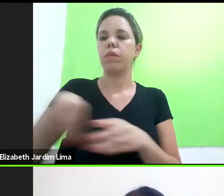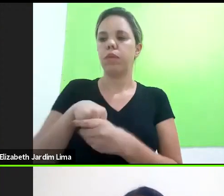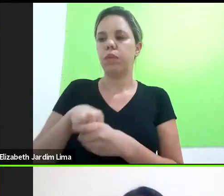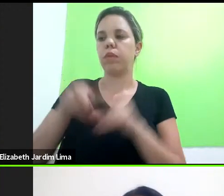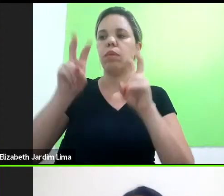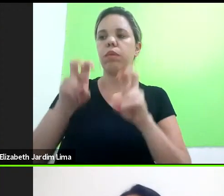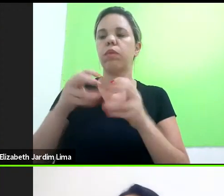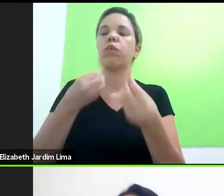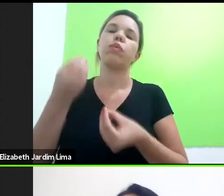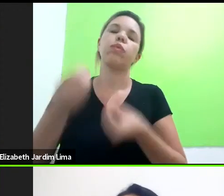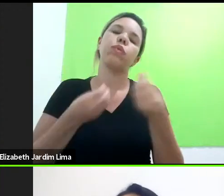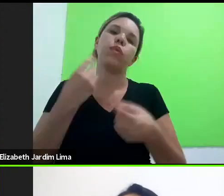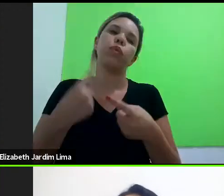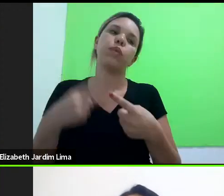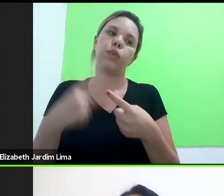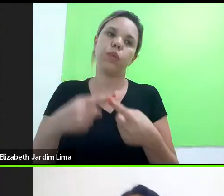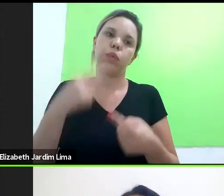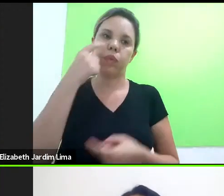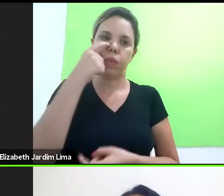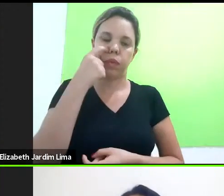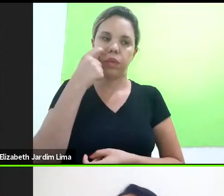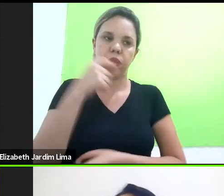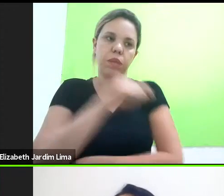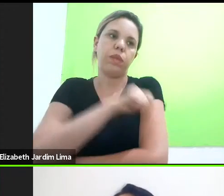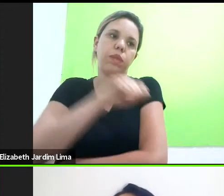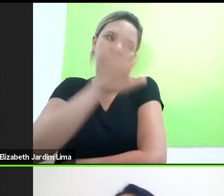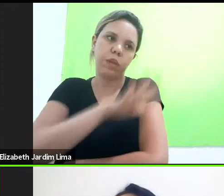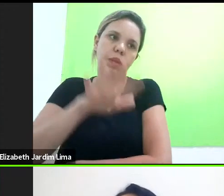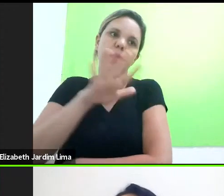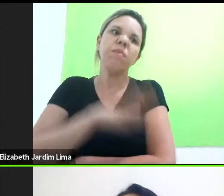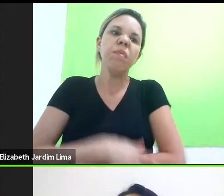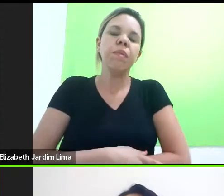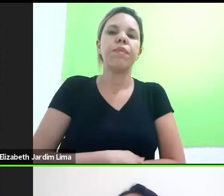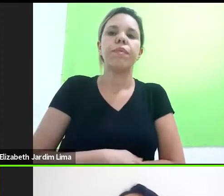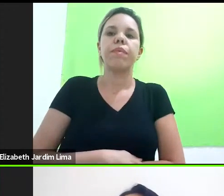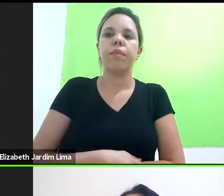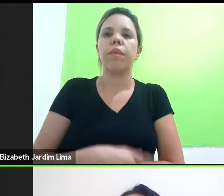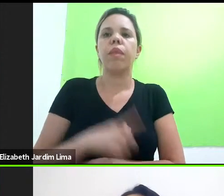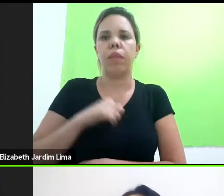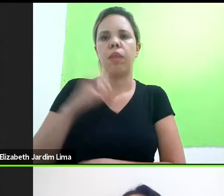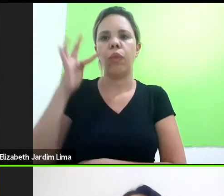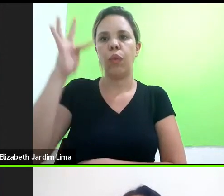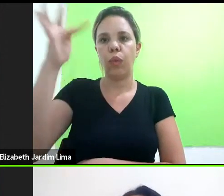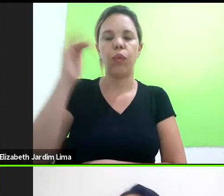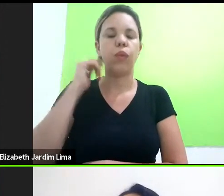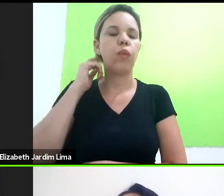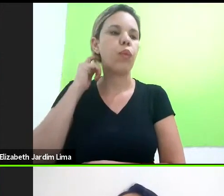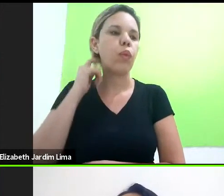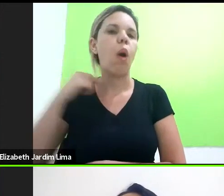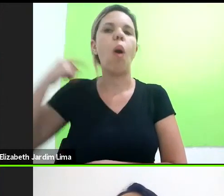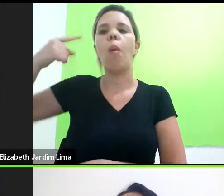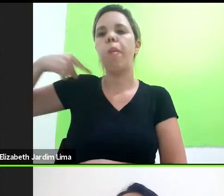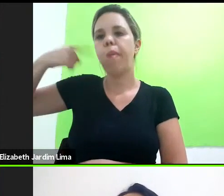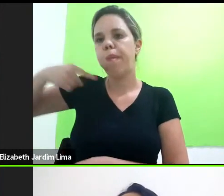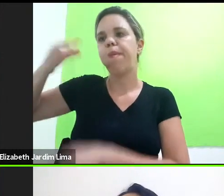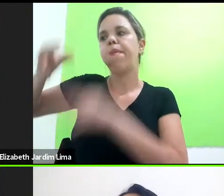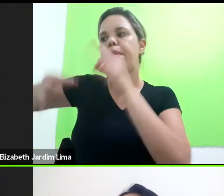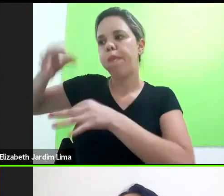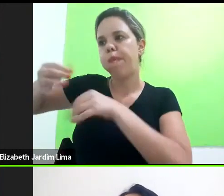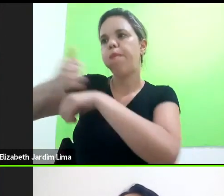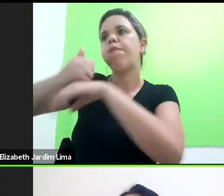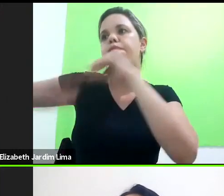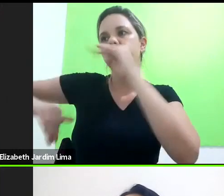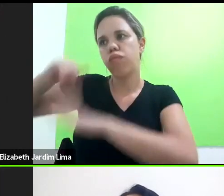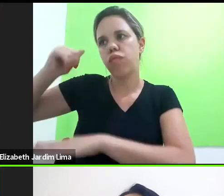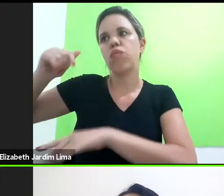porque os seus alunos e alunas, eles vão ser os futuros promotores, procuradores, juízes e juízas que vão lidar com